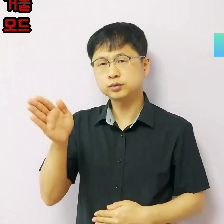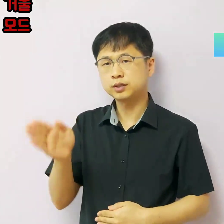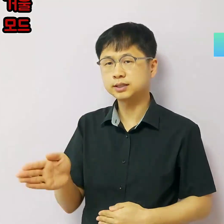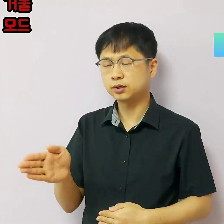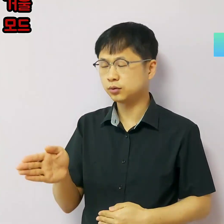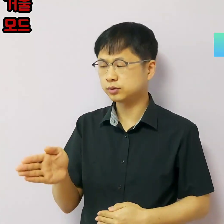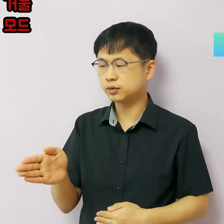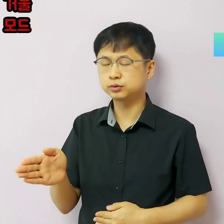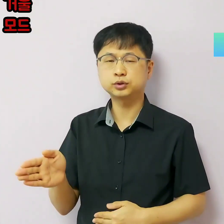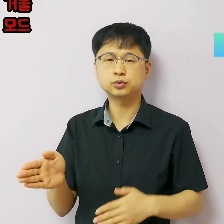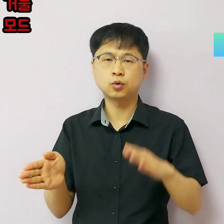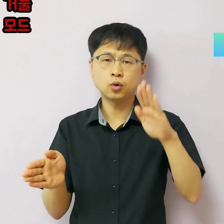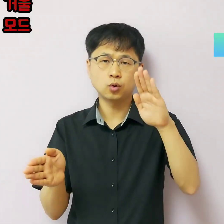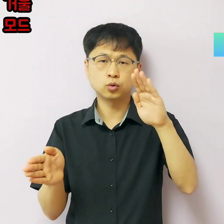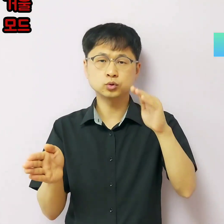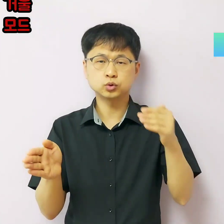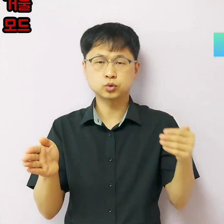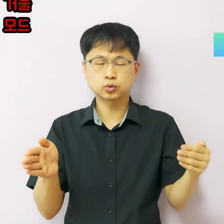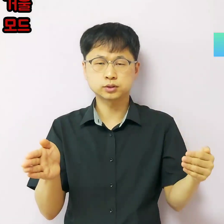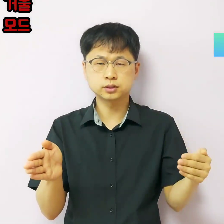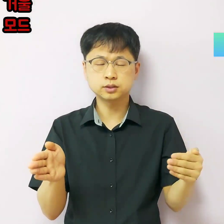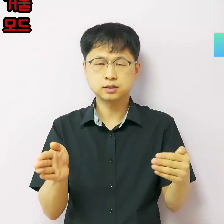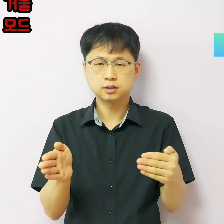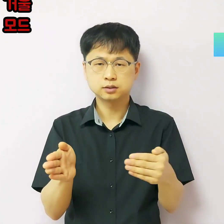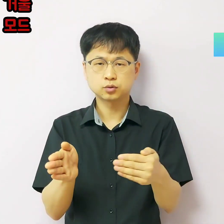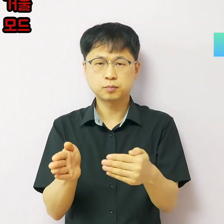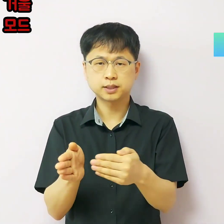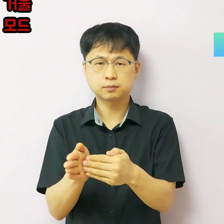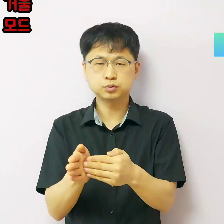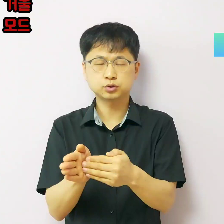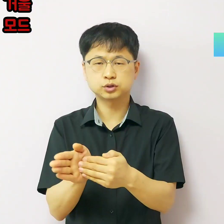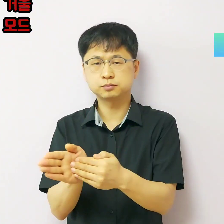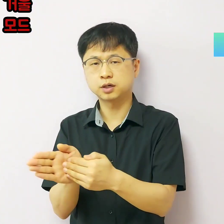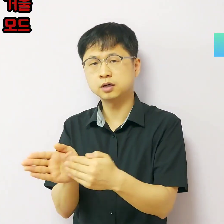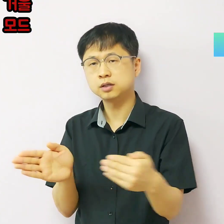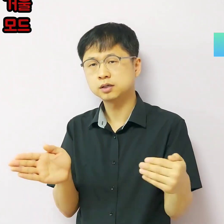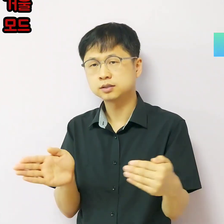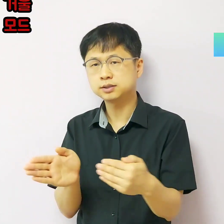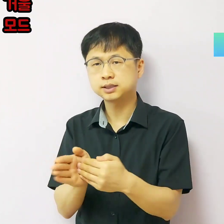왼손날 세로로 세워주시고 오른손 손끝을 손바닥에 붙여주시면